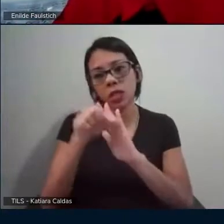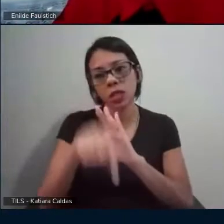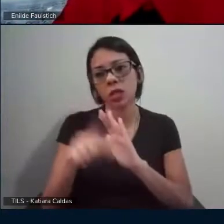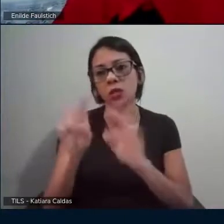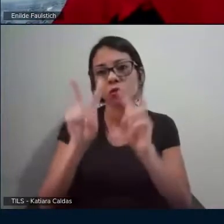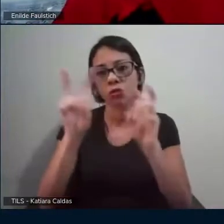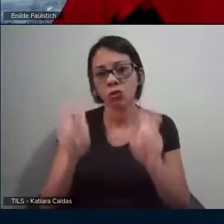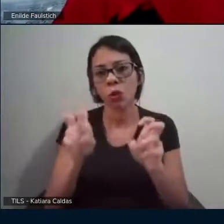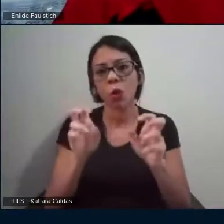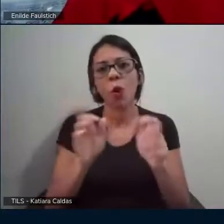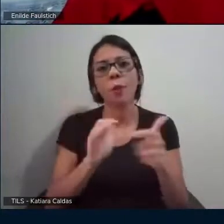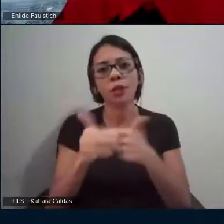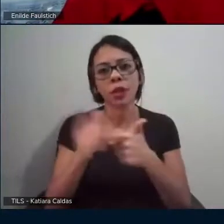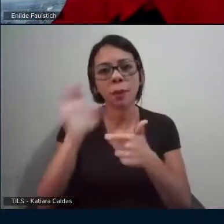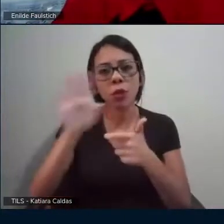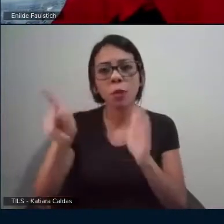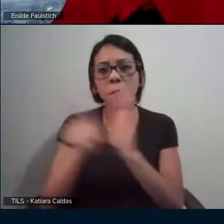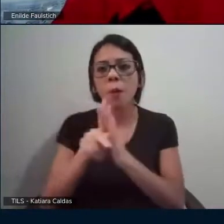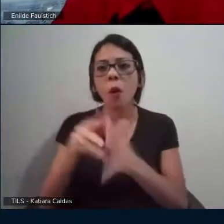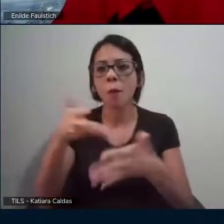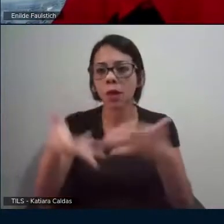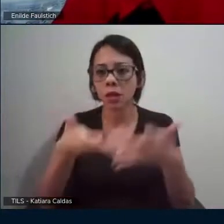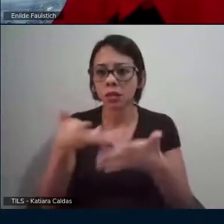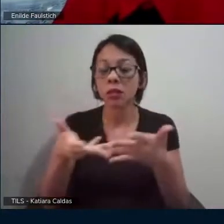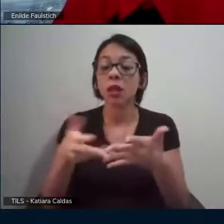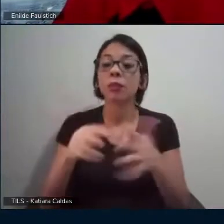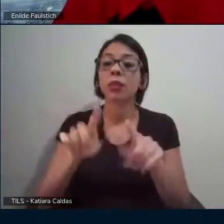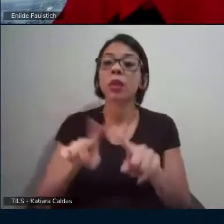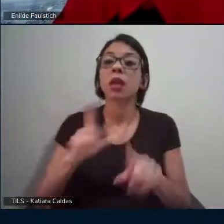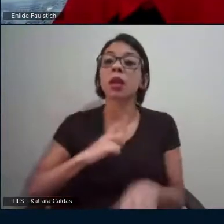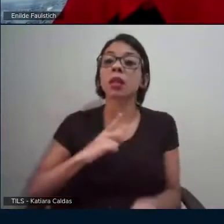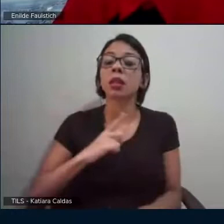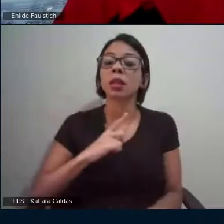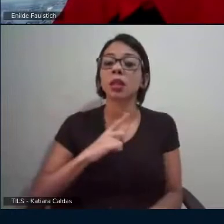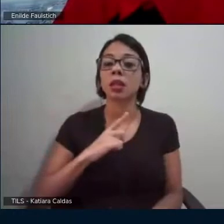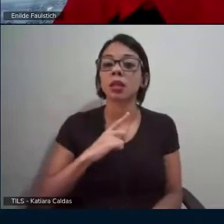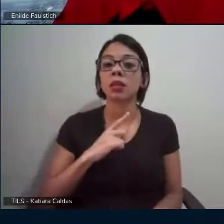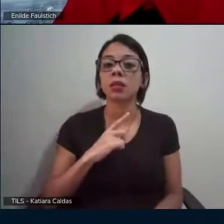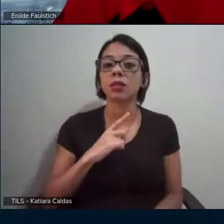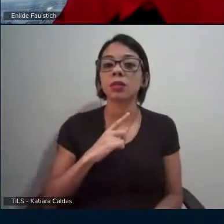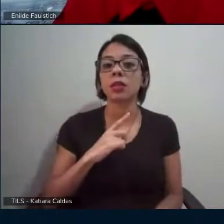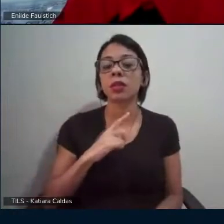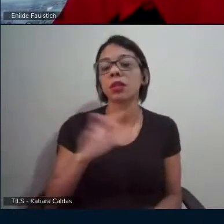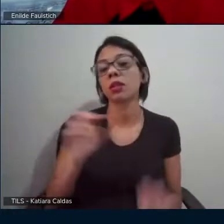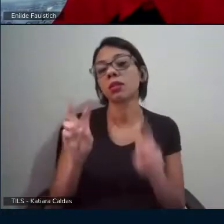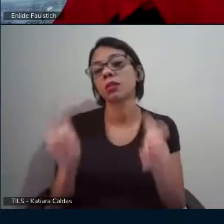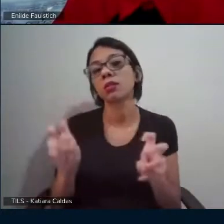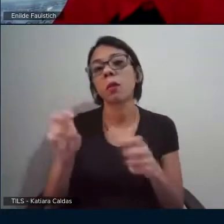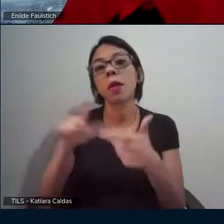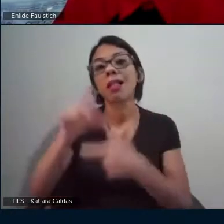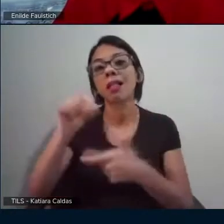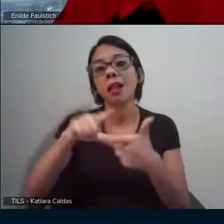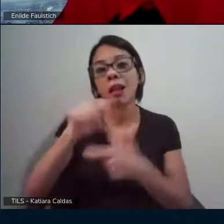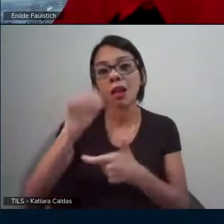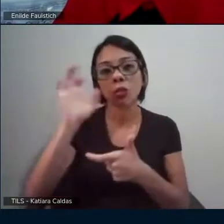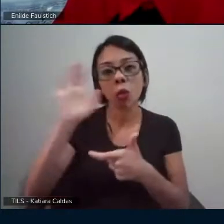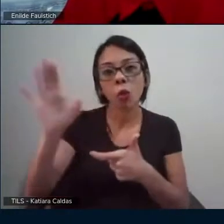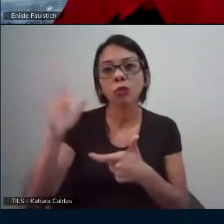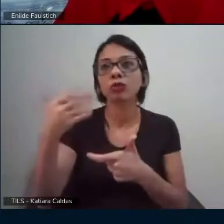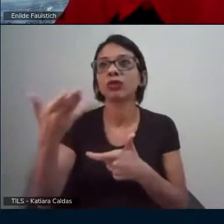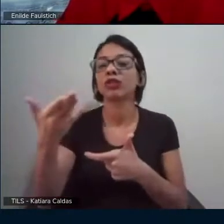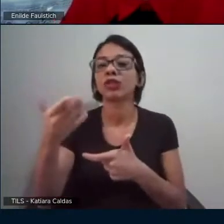a terminologia da língua de sinais, e houve essa questão sobre a lexicologia que as